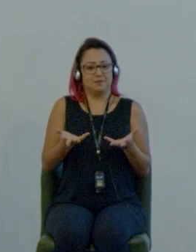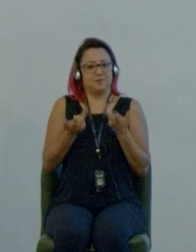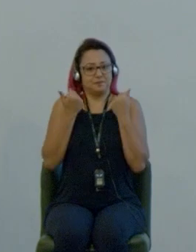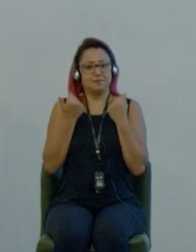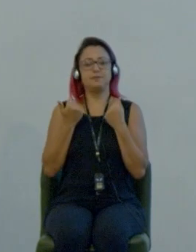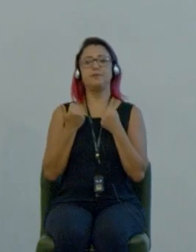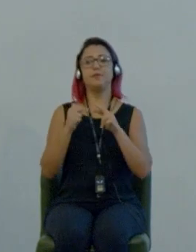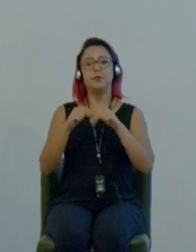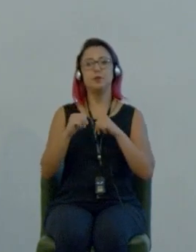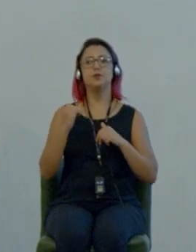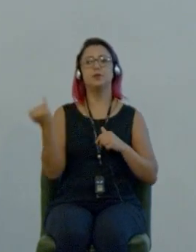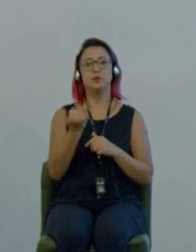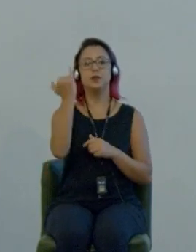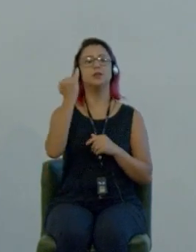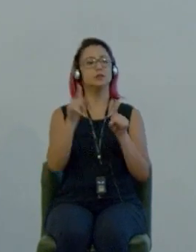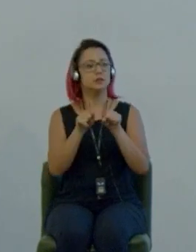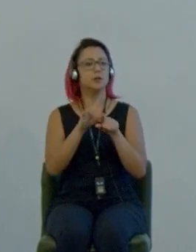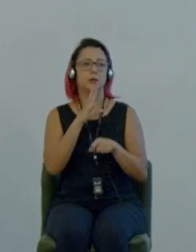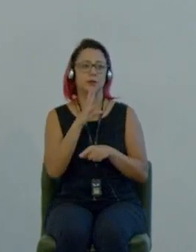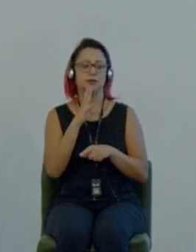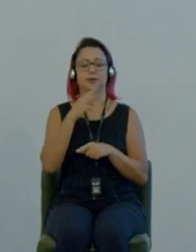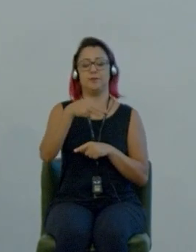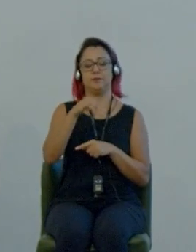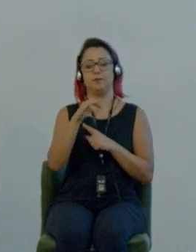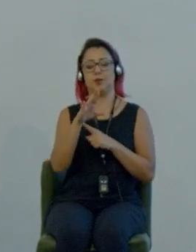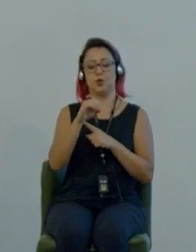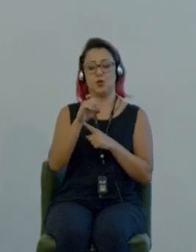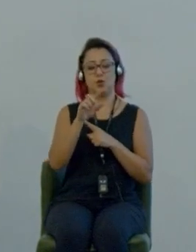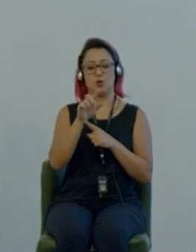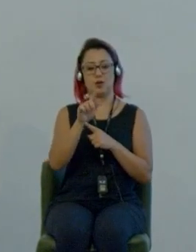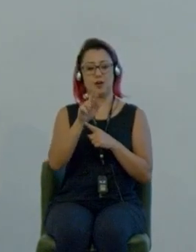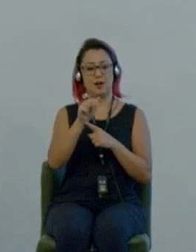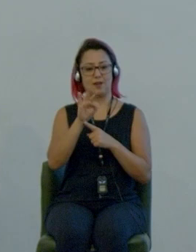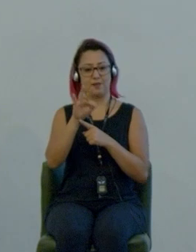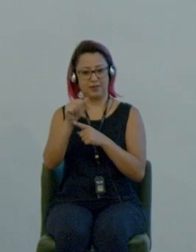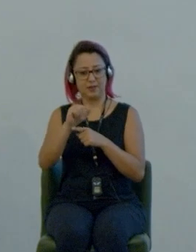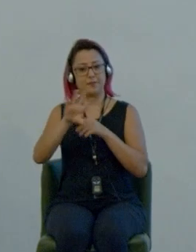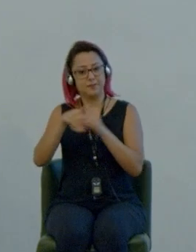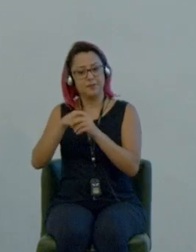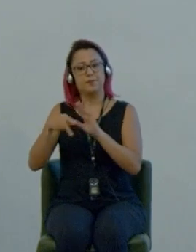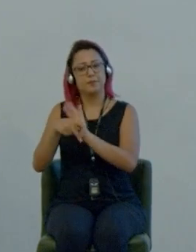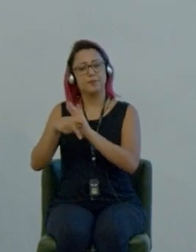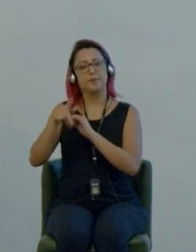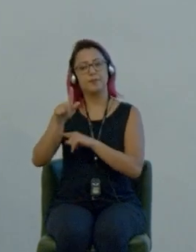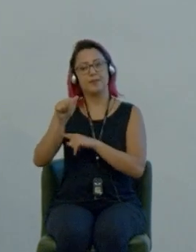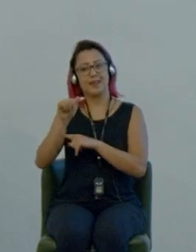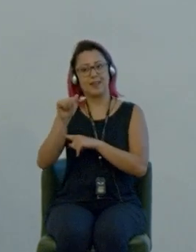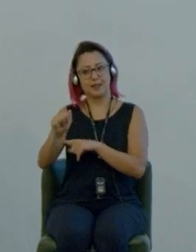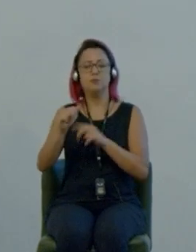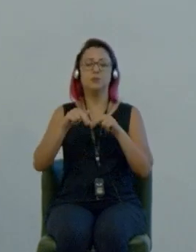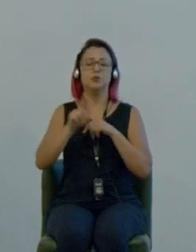une micrographie de Gaïa, c'est-à-dire c'est essayer de nous